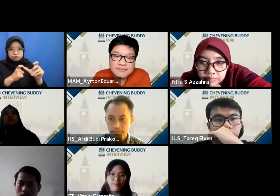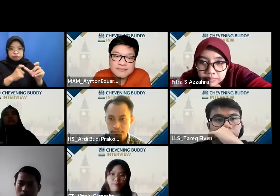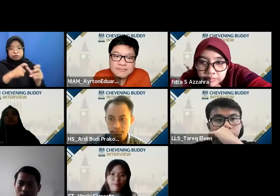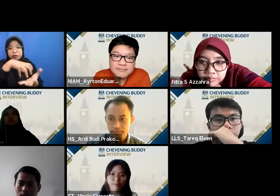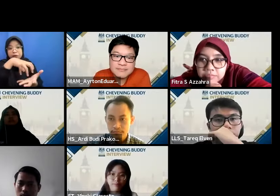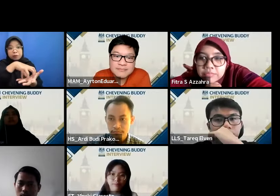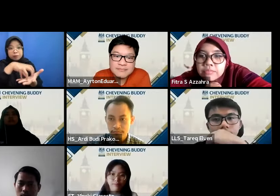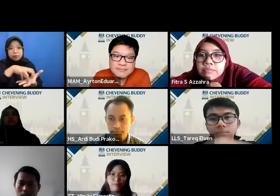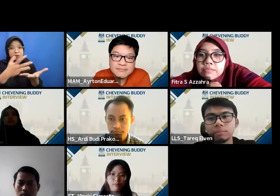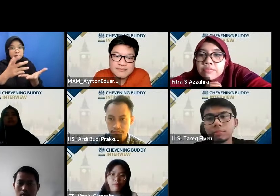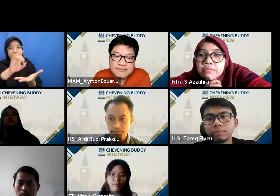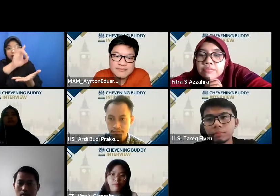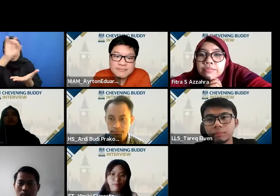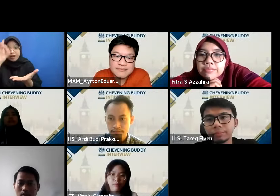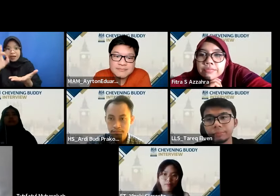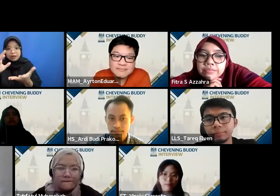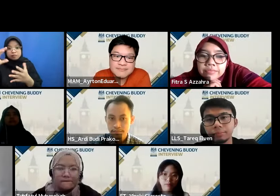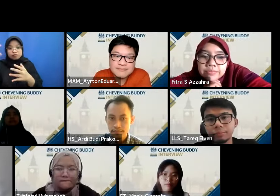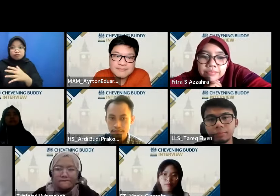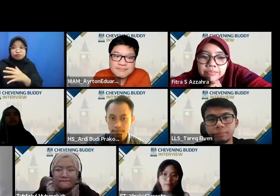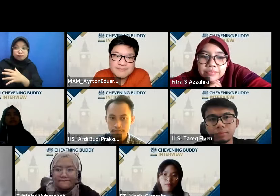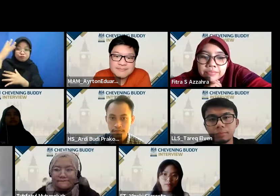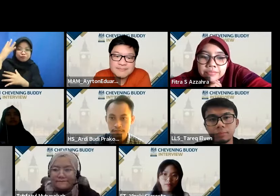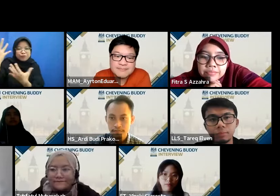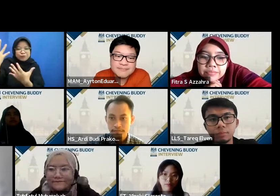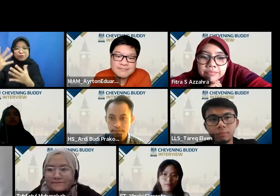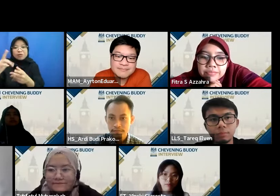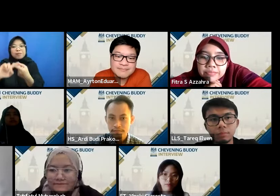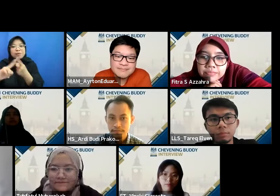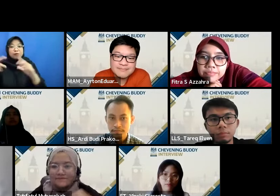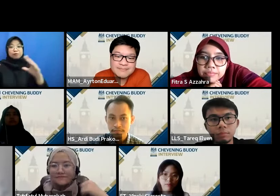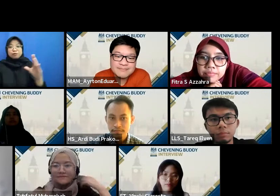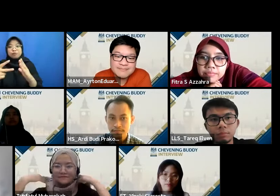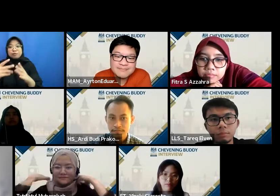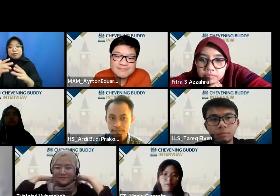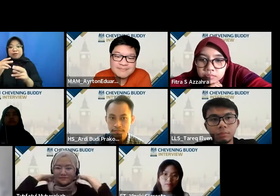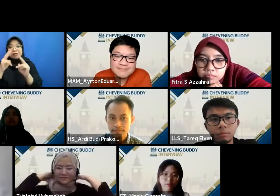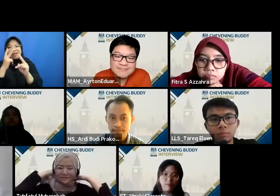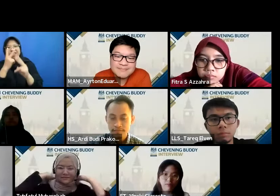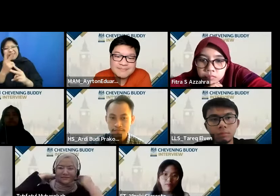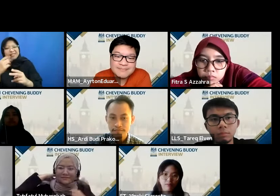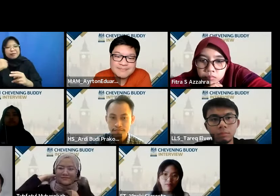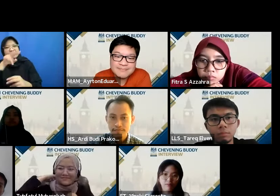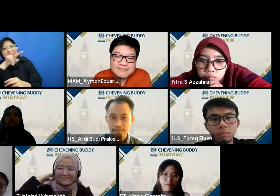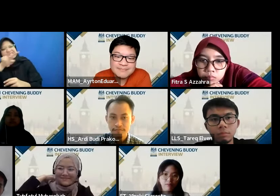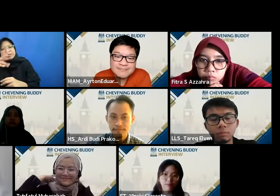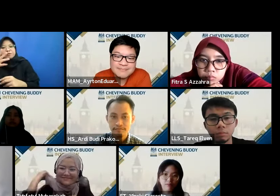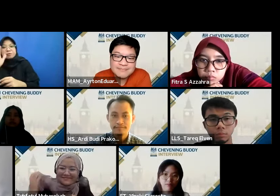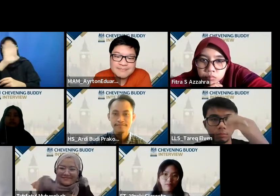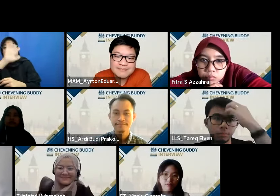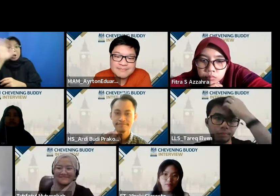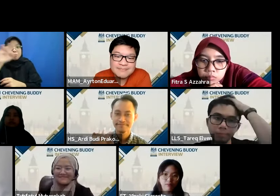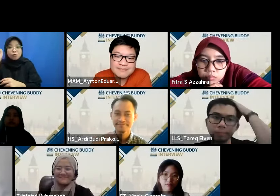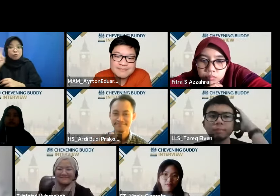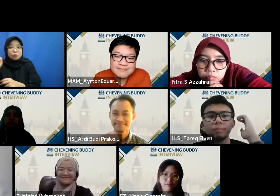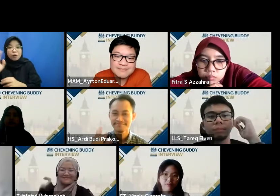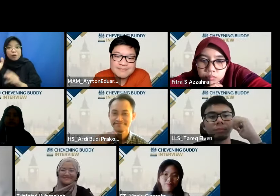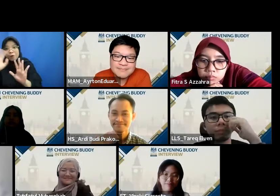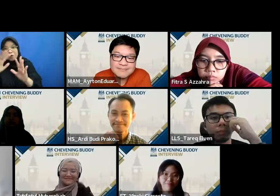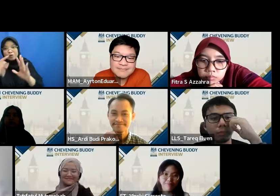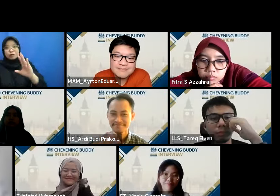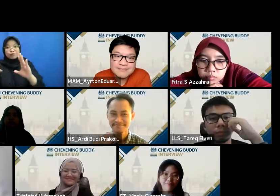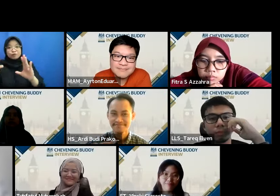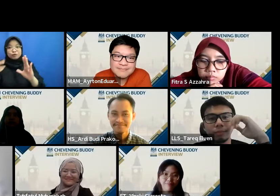ini dan juga teman-teman yang ada di zoom mungkin e teman-teman yang di sini enggak kelihatan sih aku doang Ya udah deh ee aku dadah-dad dulu sama teman-teman yang di